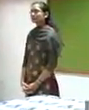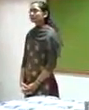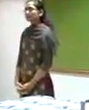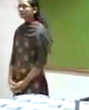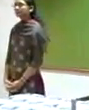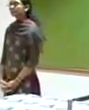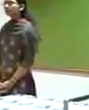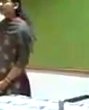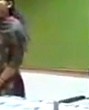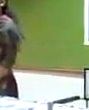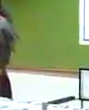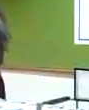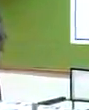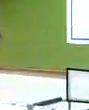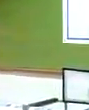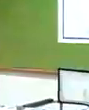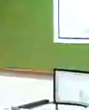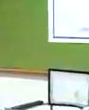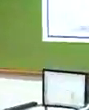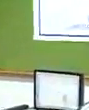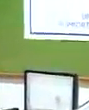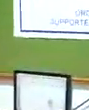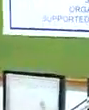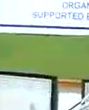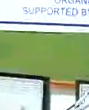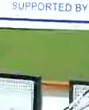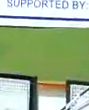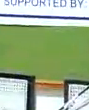I'm actually putting forth very futuristic thing. लेकिन